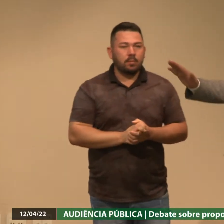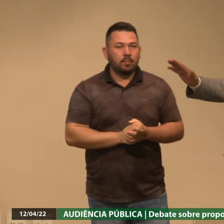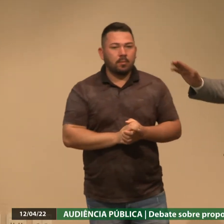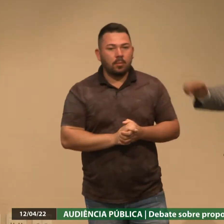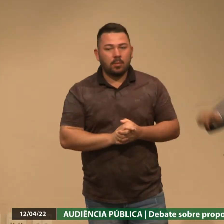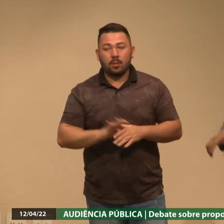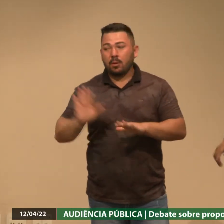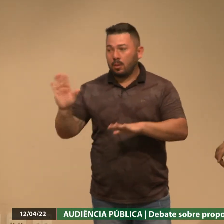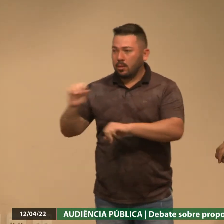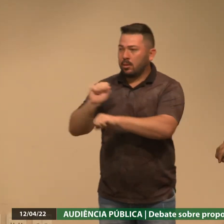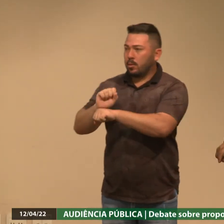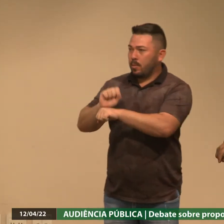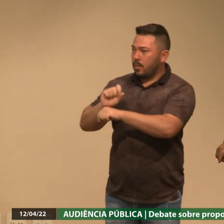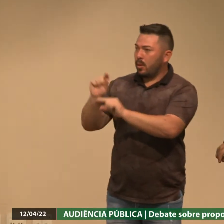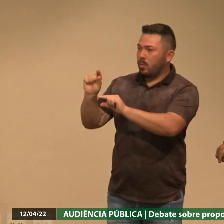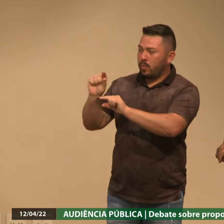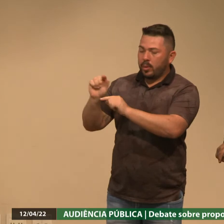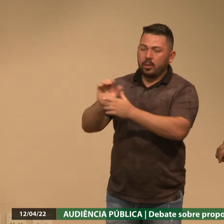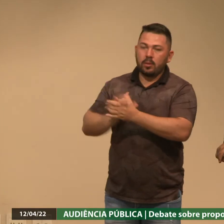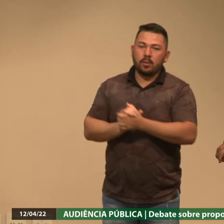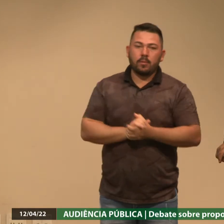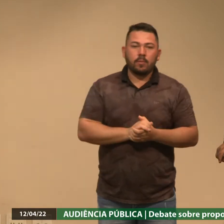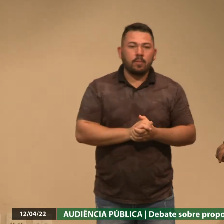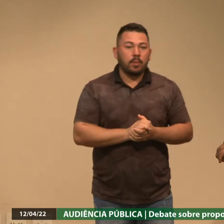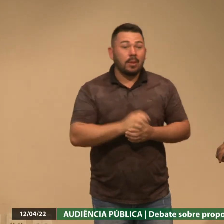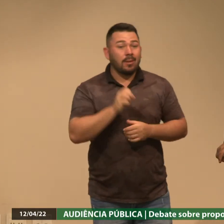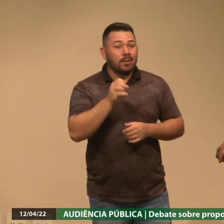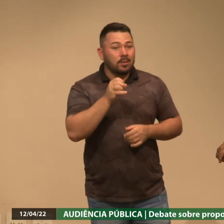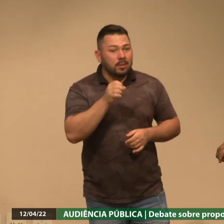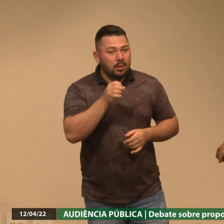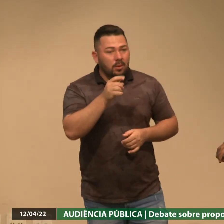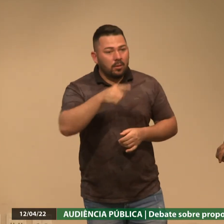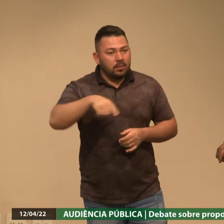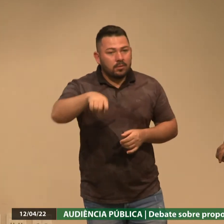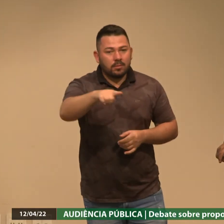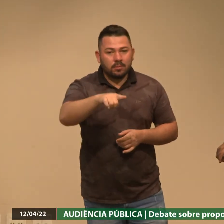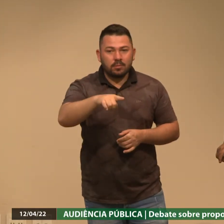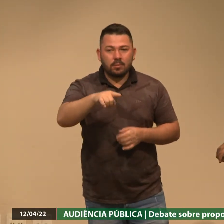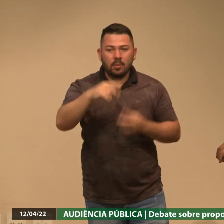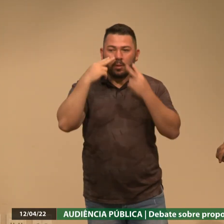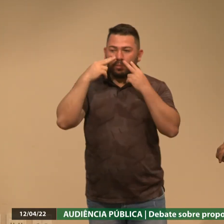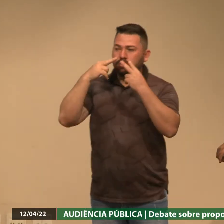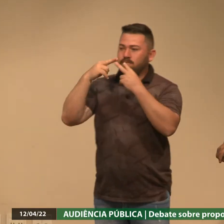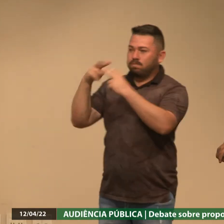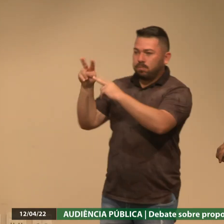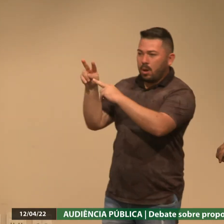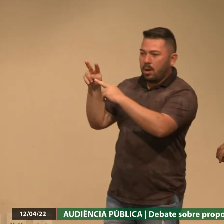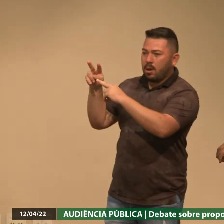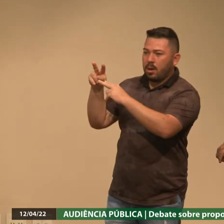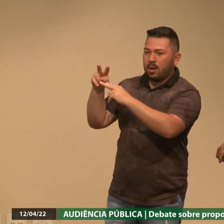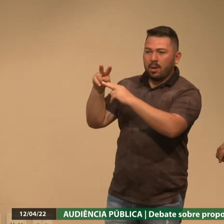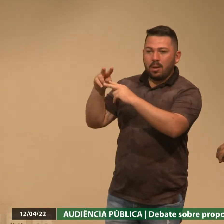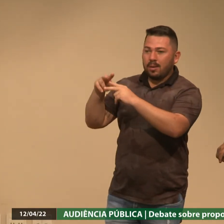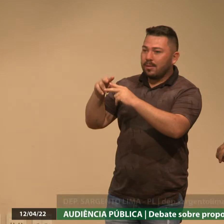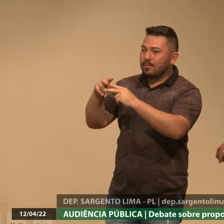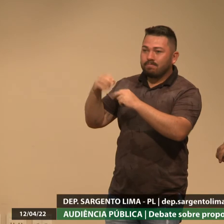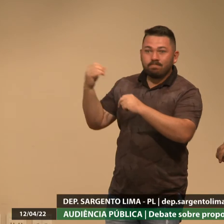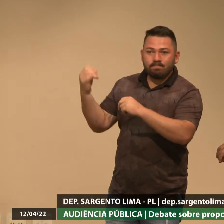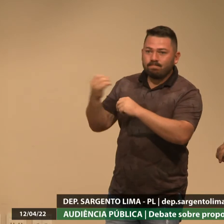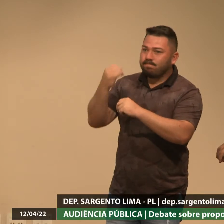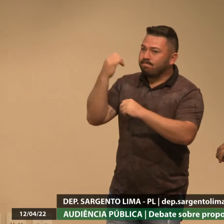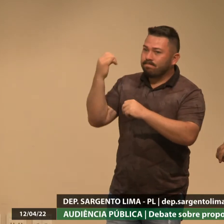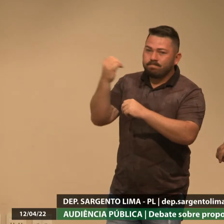e segura um pouquinho aí para nós ficar Du se vocês não conseguirem verniz uma excelente oportunidade de